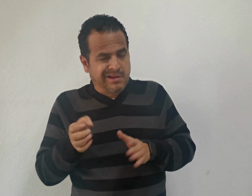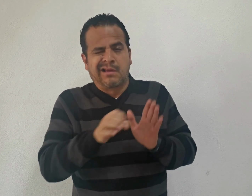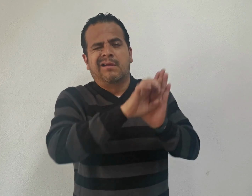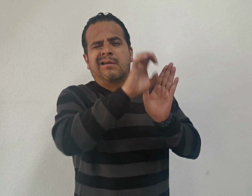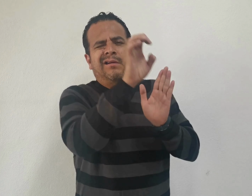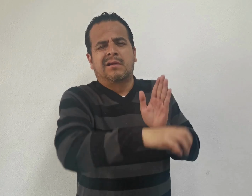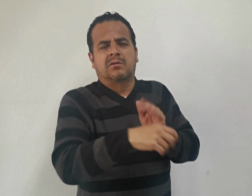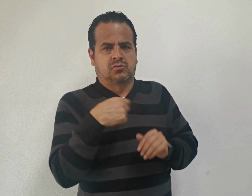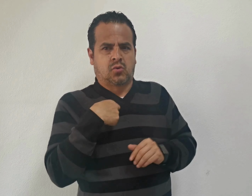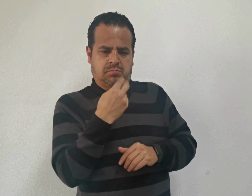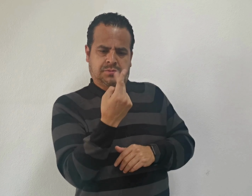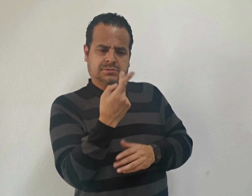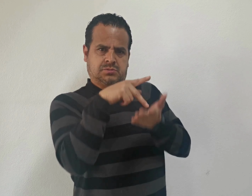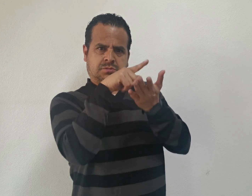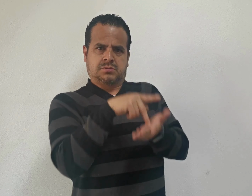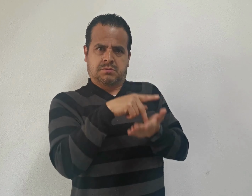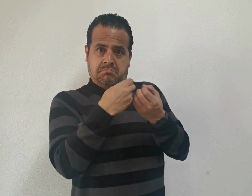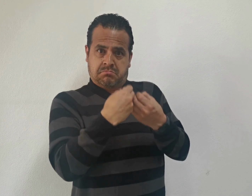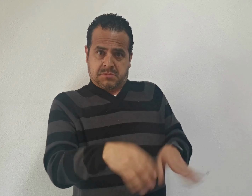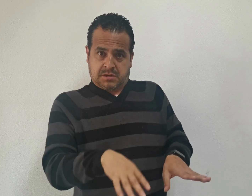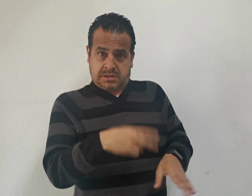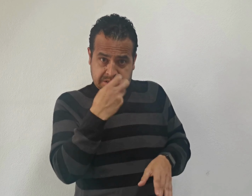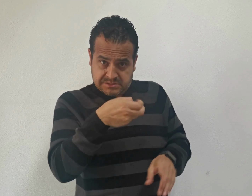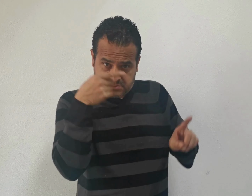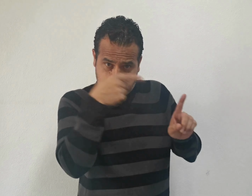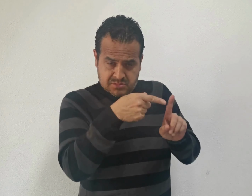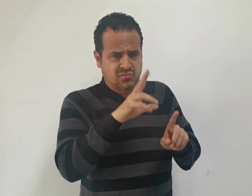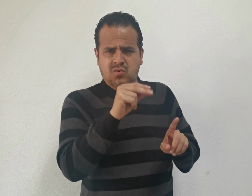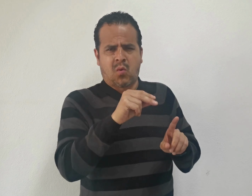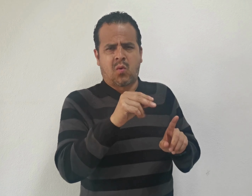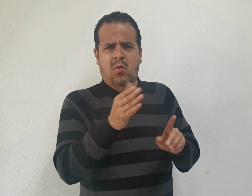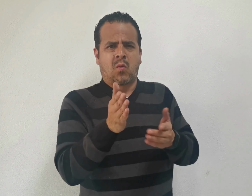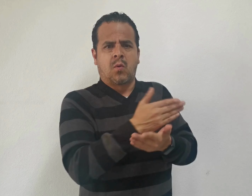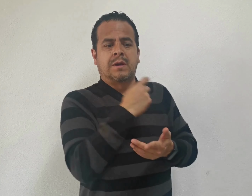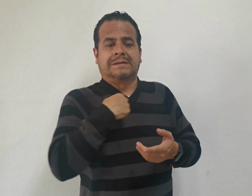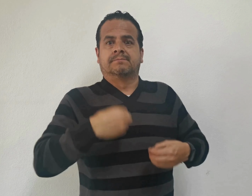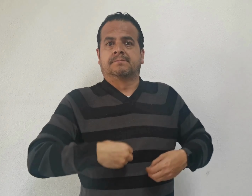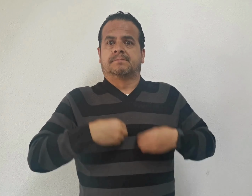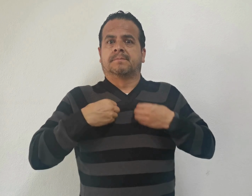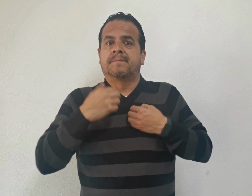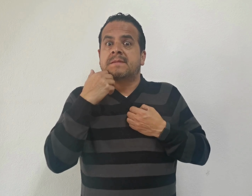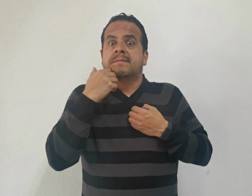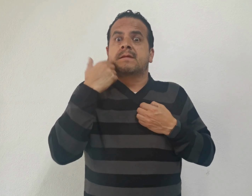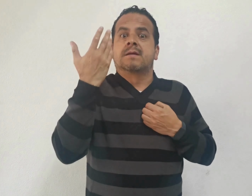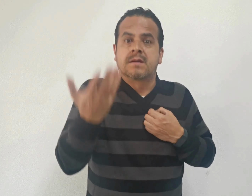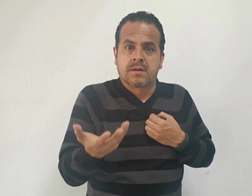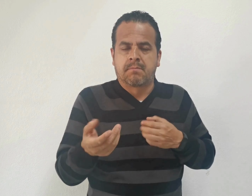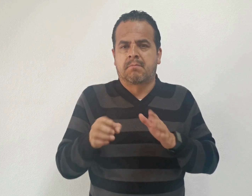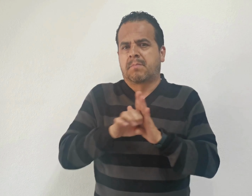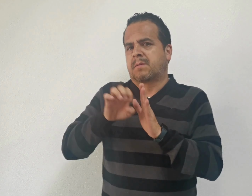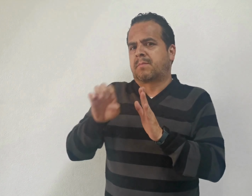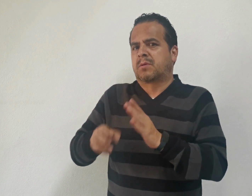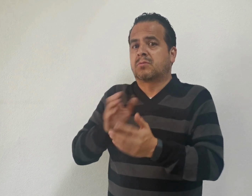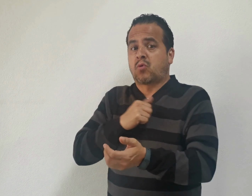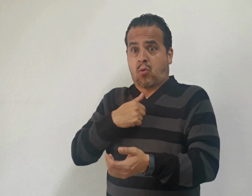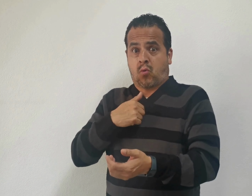significaría qué qué me implica A lo mejor Quiero bajar 25 kg pero realmente lo que quiero pues es mantener un estilo de vida más saludable no